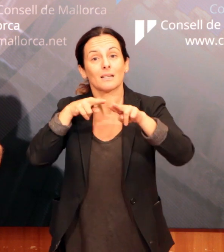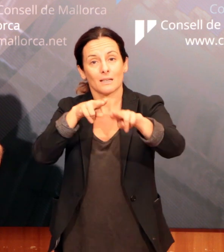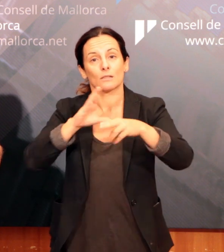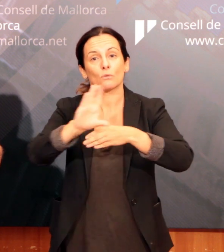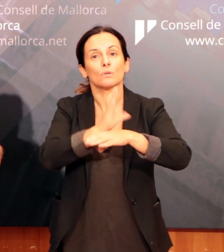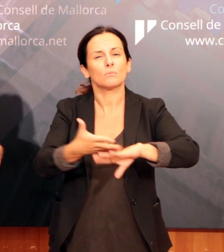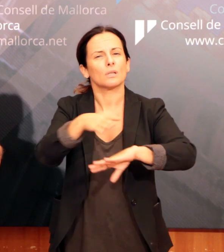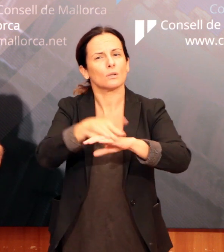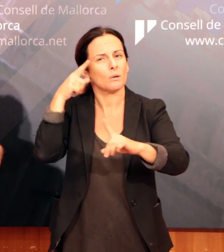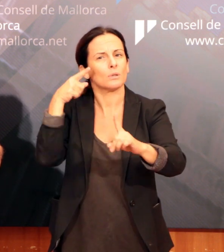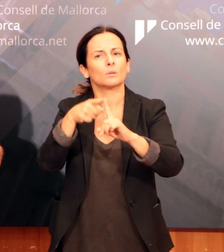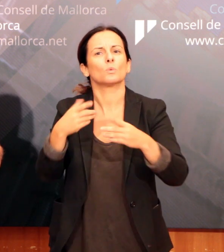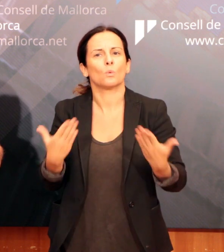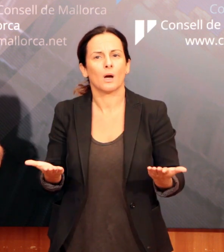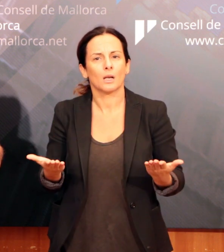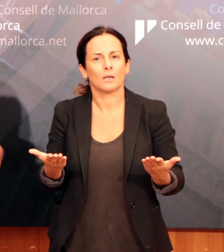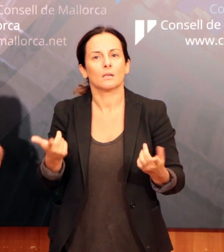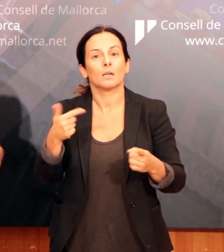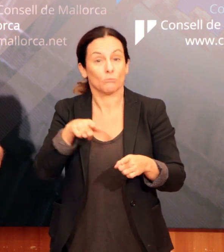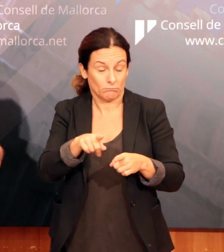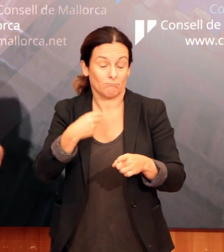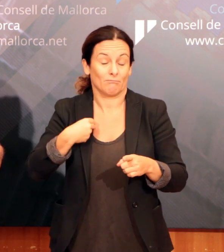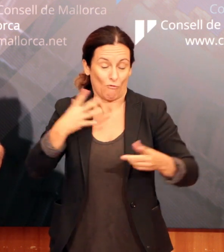que pretenem és fomentar la caça sostenible.